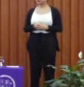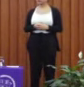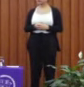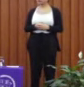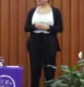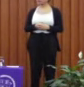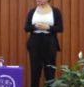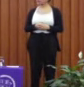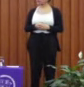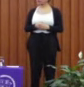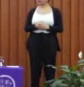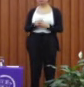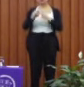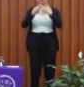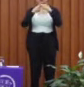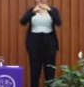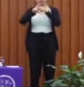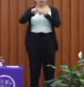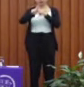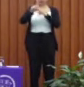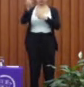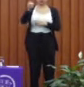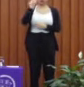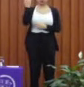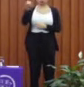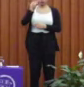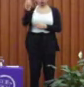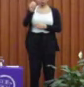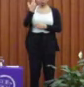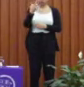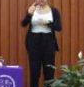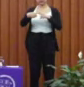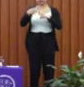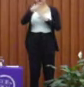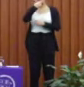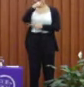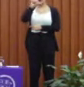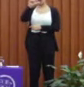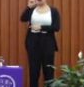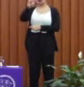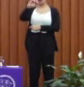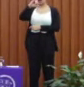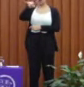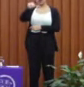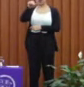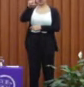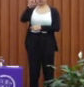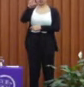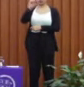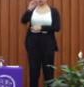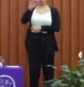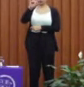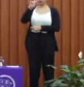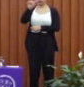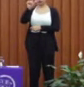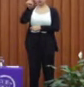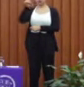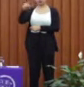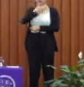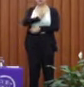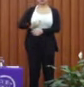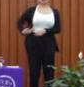vamos a iniciar esta conferencia con las palabras de Alejandro Brito, que es el director del suplemento periodístico Letra S,